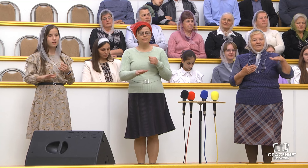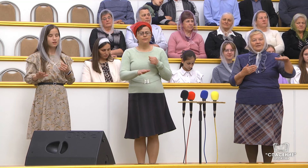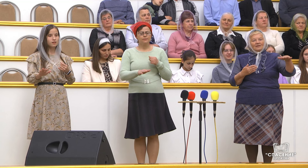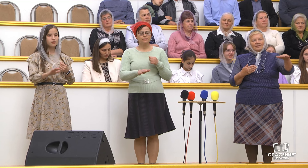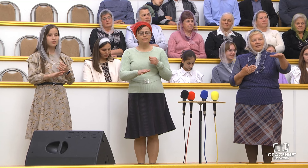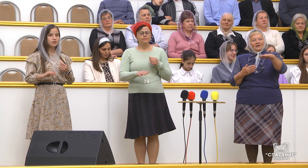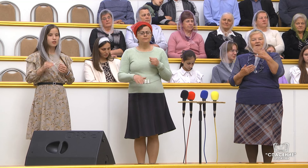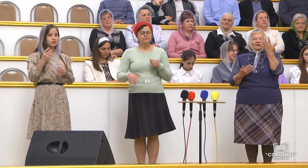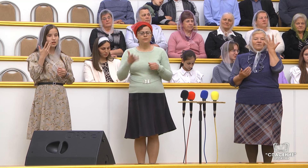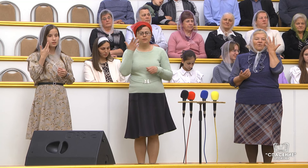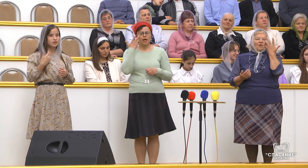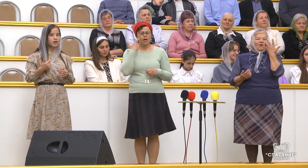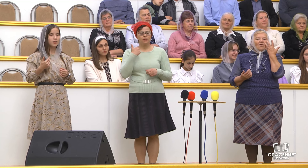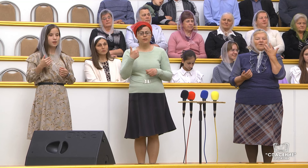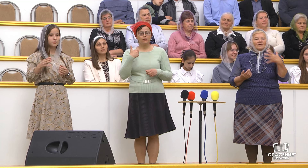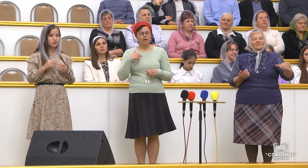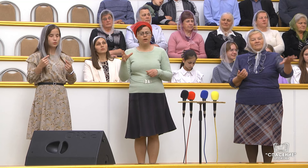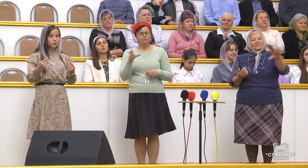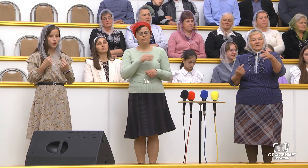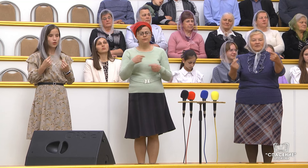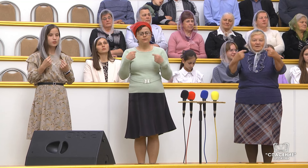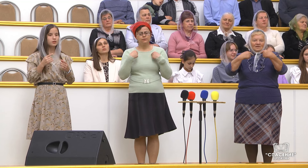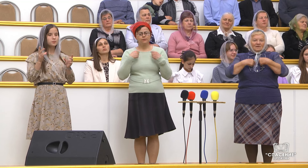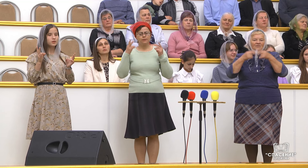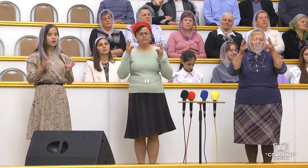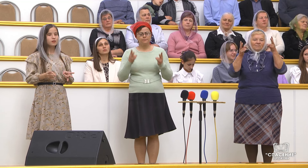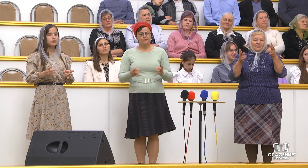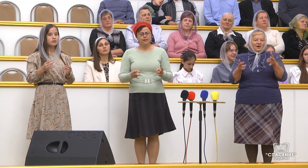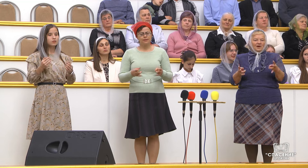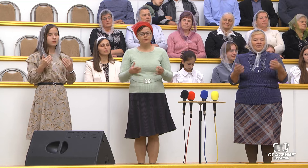Как ко всем приходят бедствия ко мне.